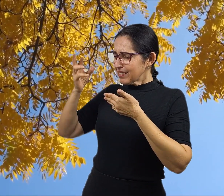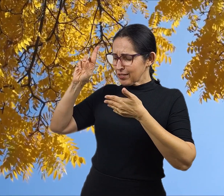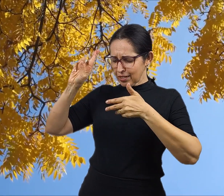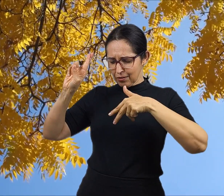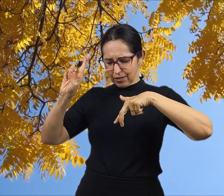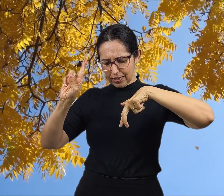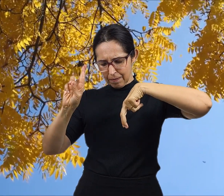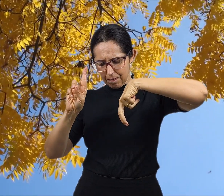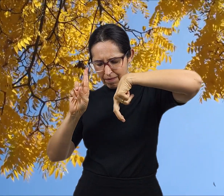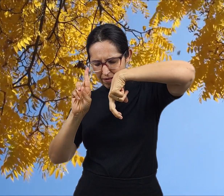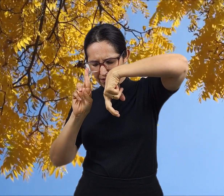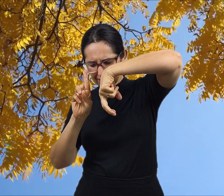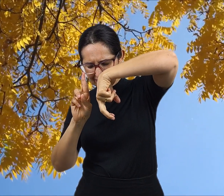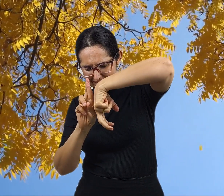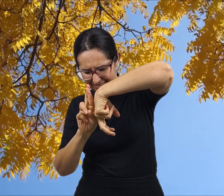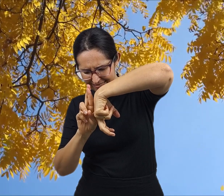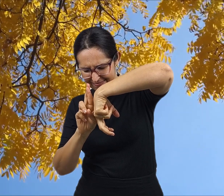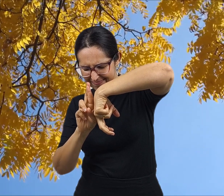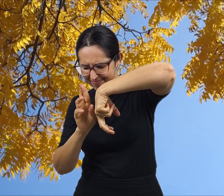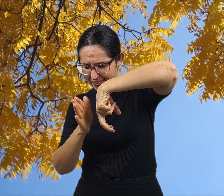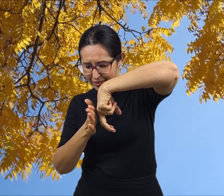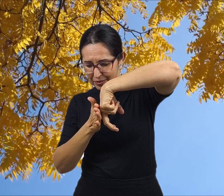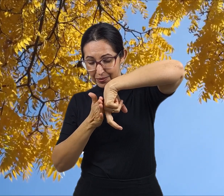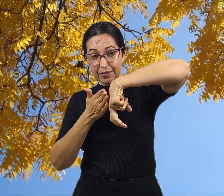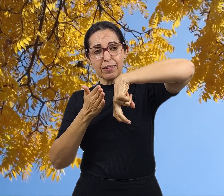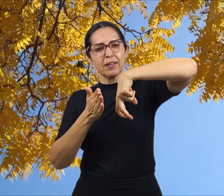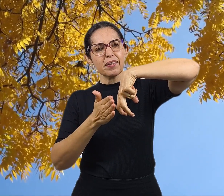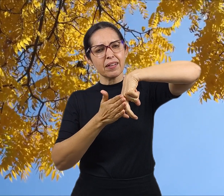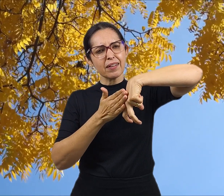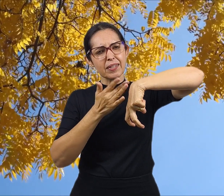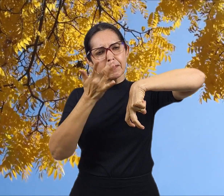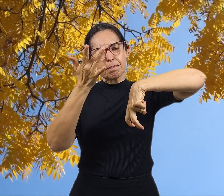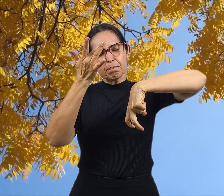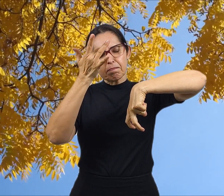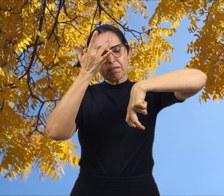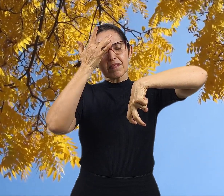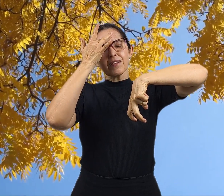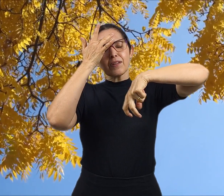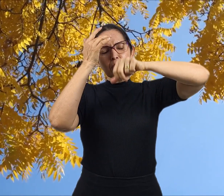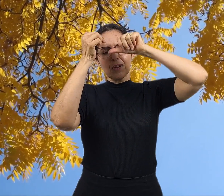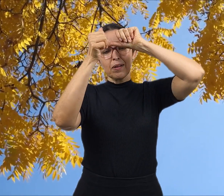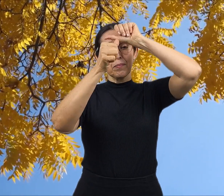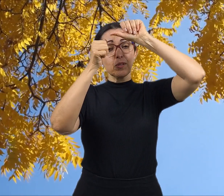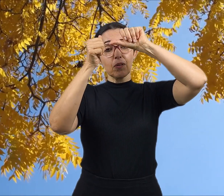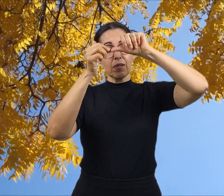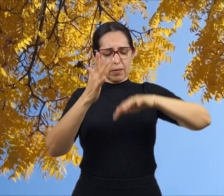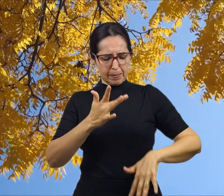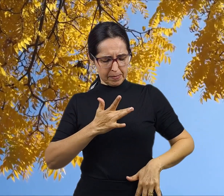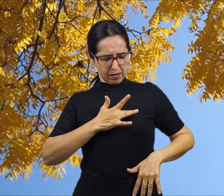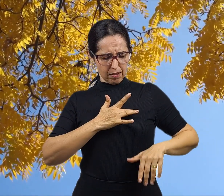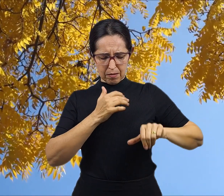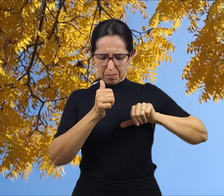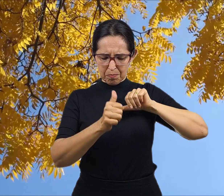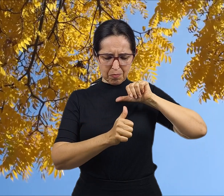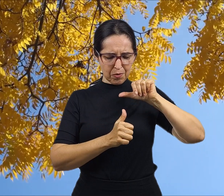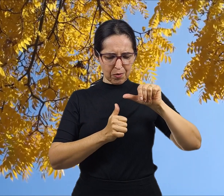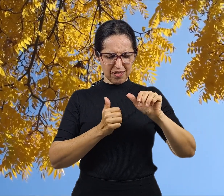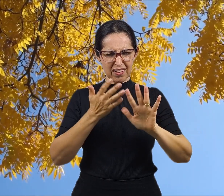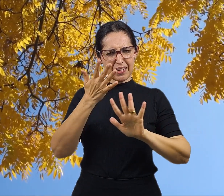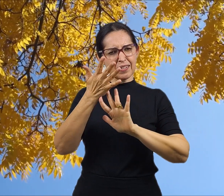rocha. O Senhor moldou os nossos pensamentos, o Senhor mudou a nossa maneira de falar, o Senhor mudou a nossa maneira de agir, o